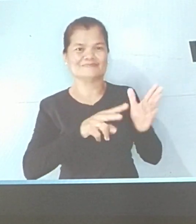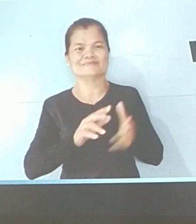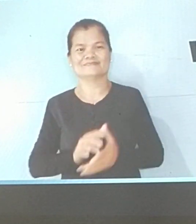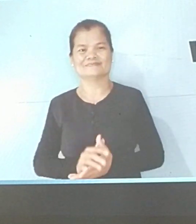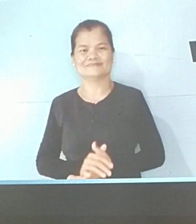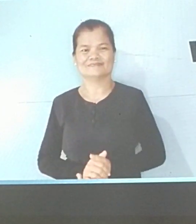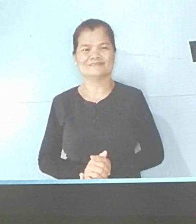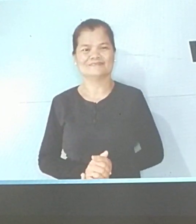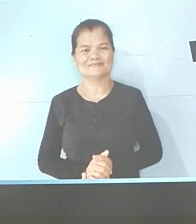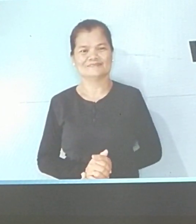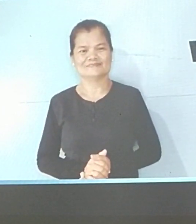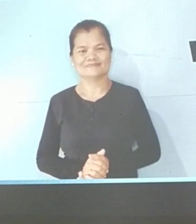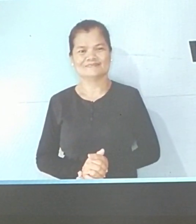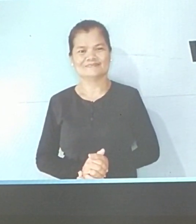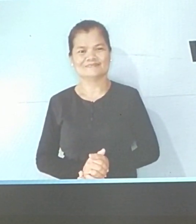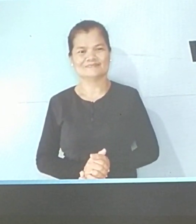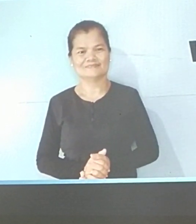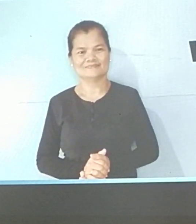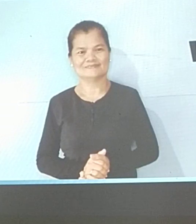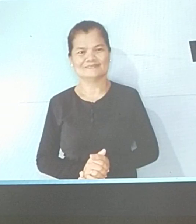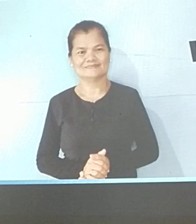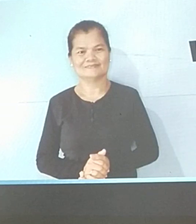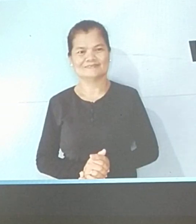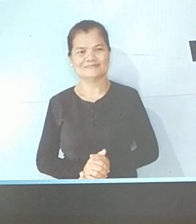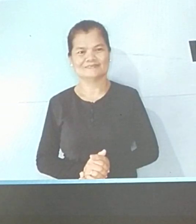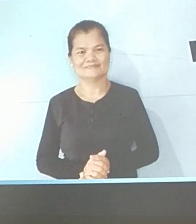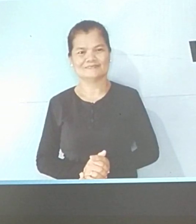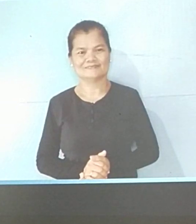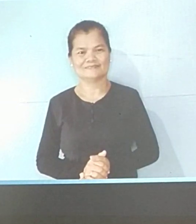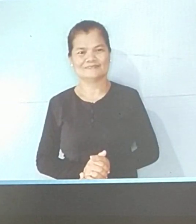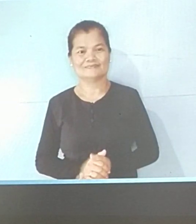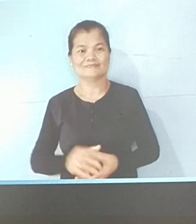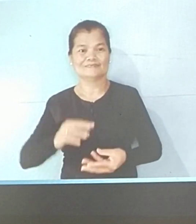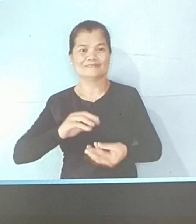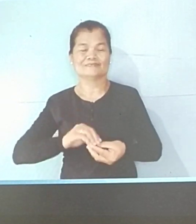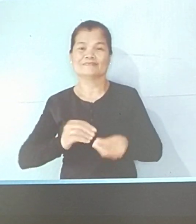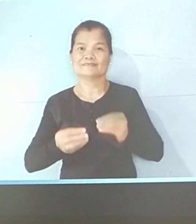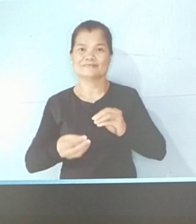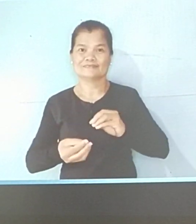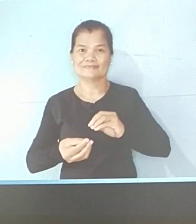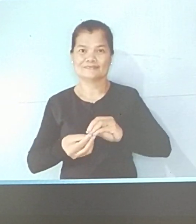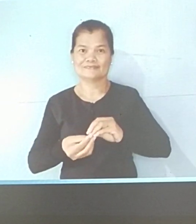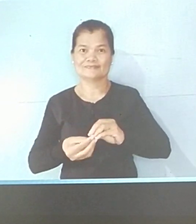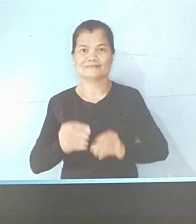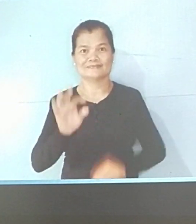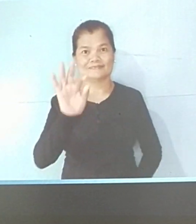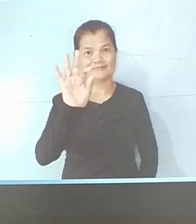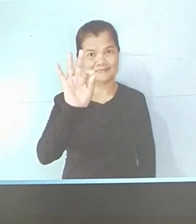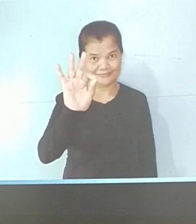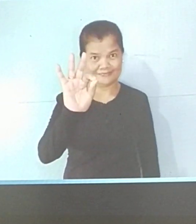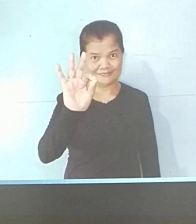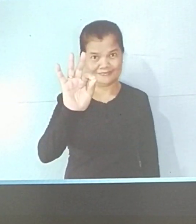Video. Ayusin mo ang kamay mo dyan. Kaso baka saan mo mailagay may tape. Next. Number Number 9.